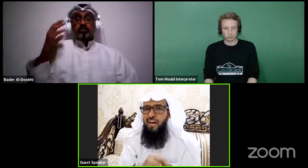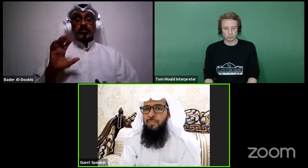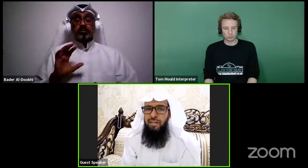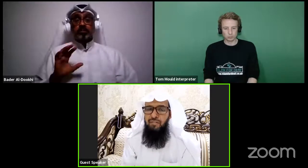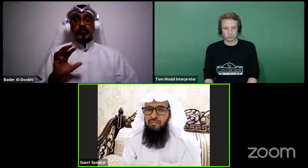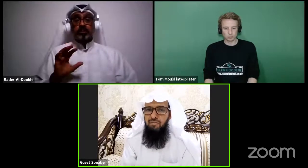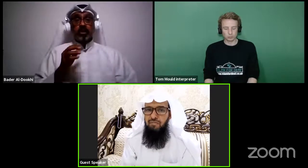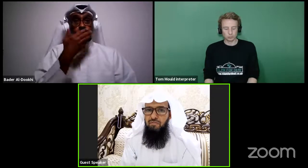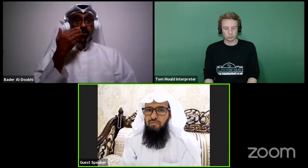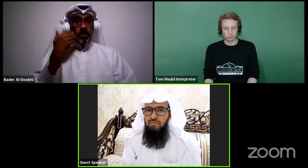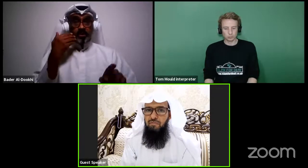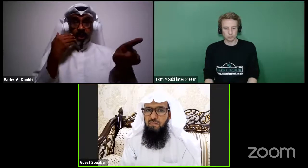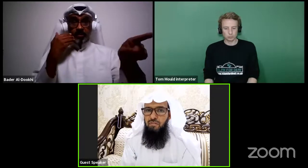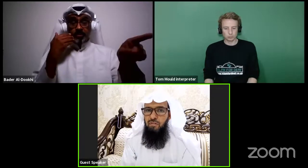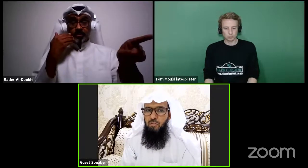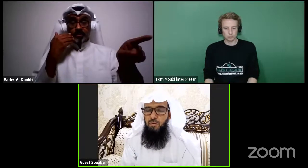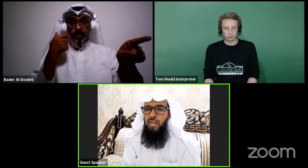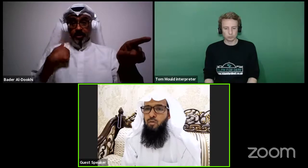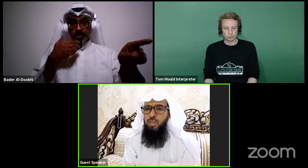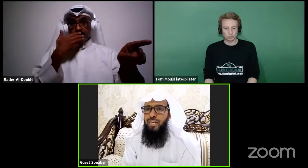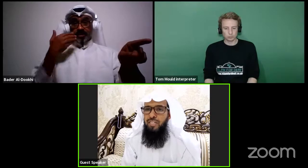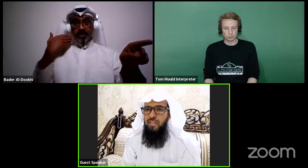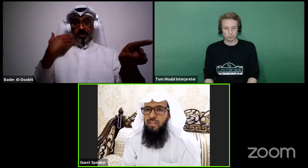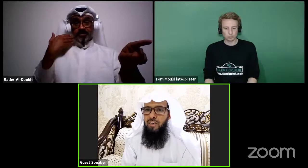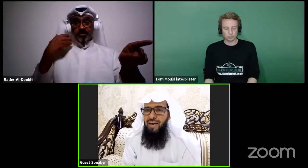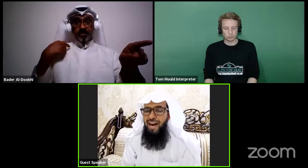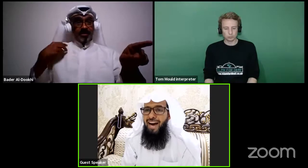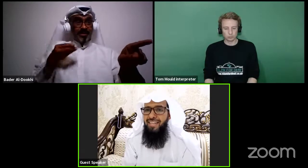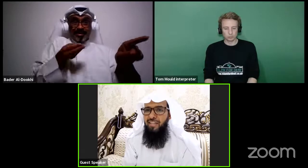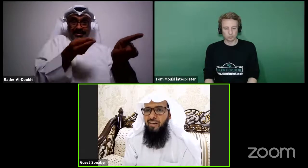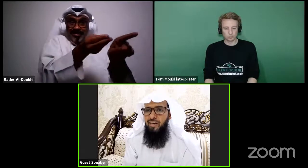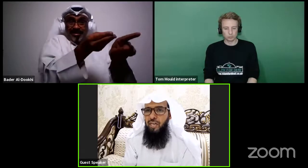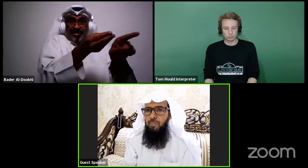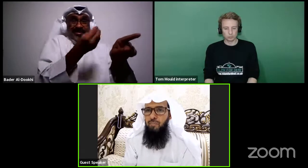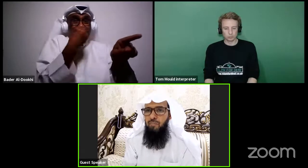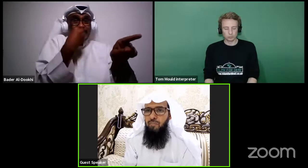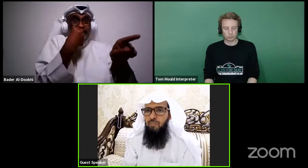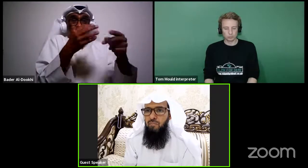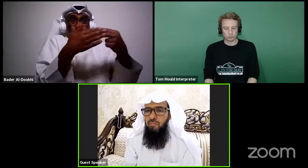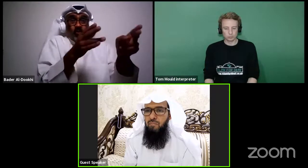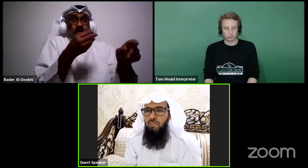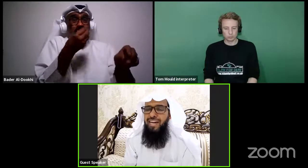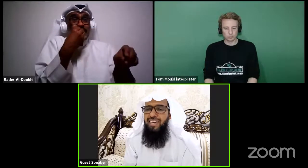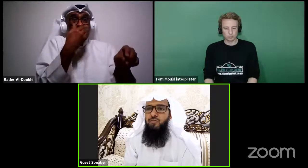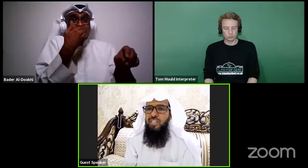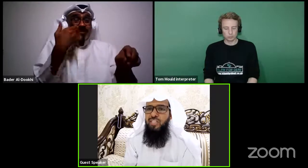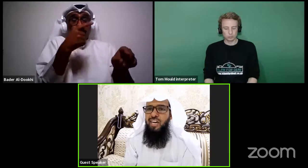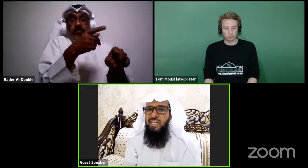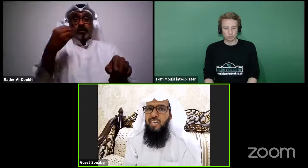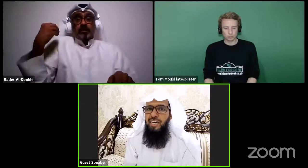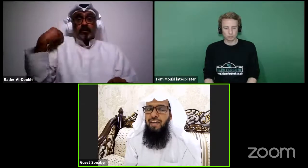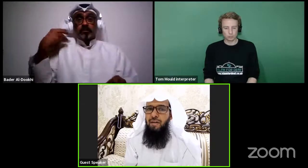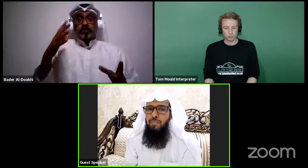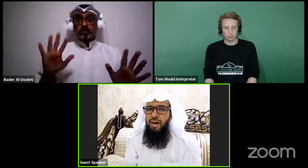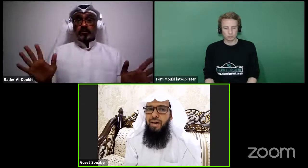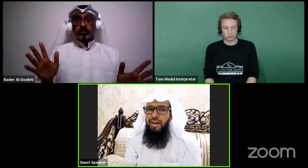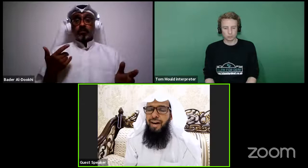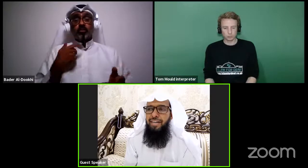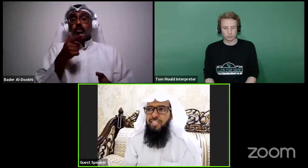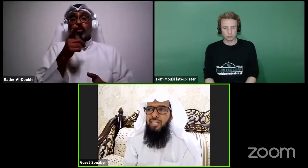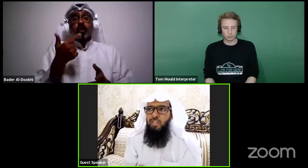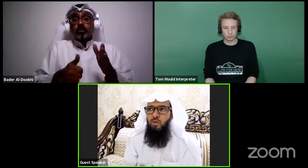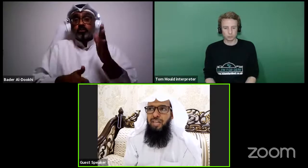فطر صائما فله مثل أجره. هذا الترغيب أيضا في تحقيق لهذا